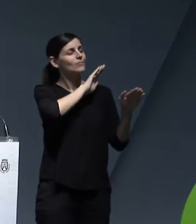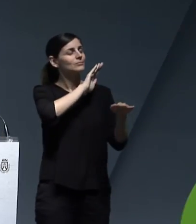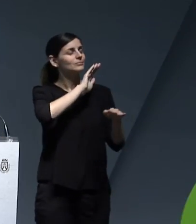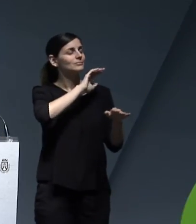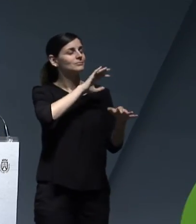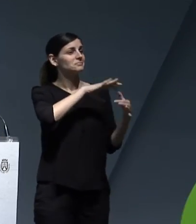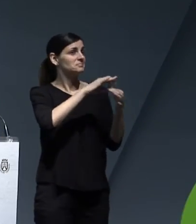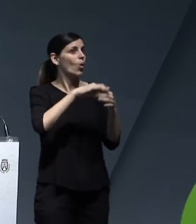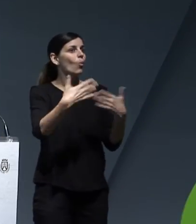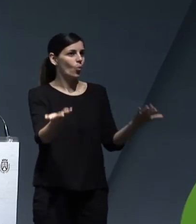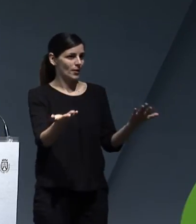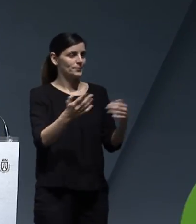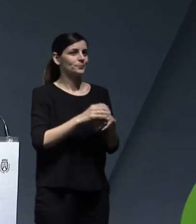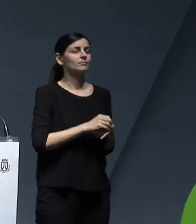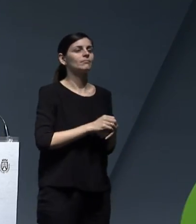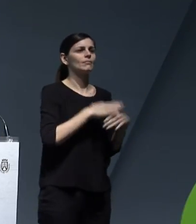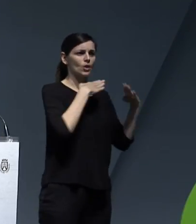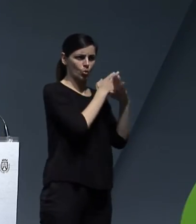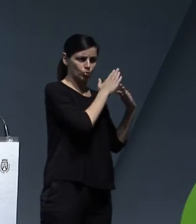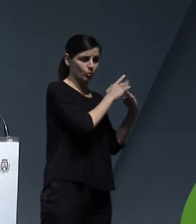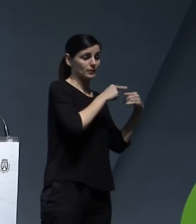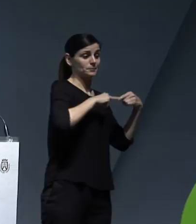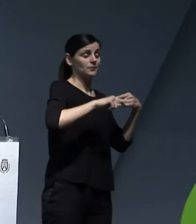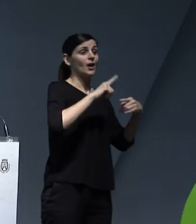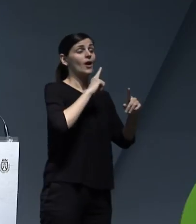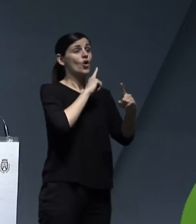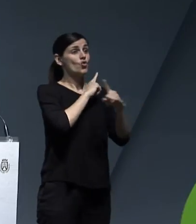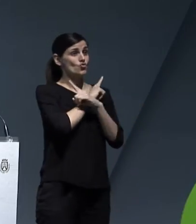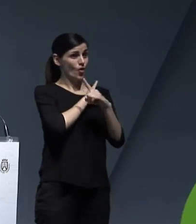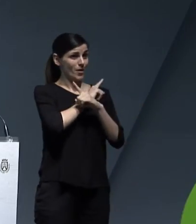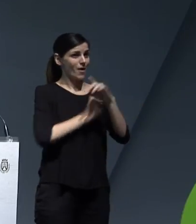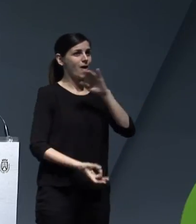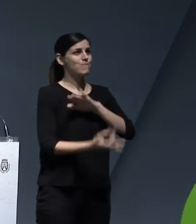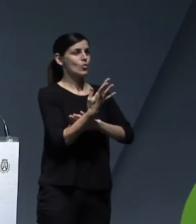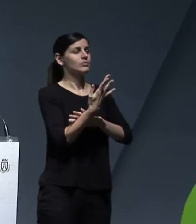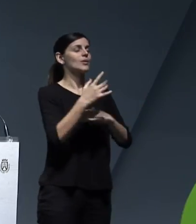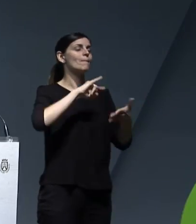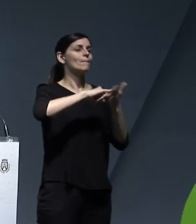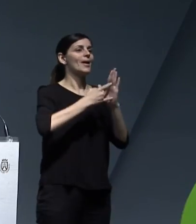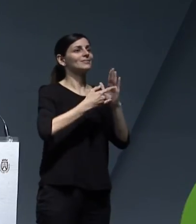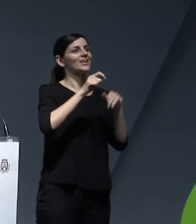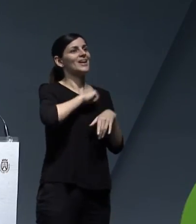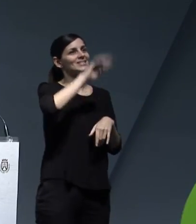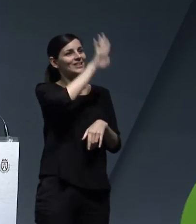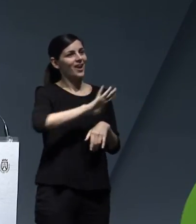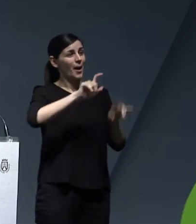noviembre se publicó el Plan Estatal Marco de Gestión de Residuos,